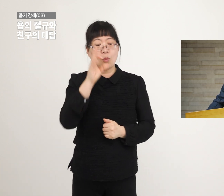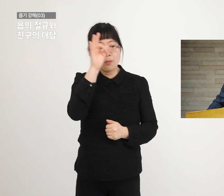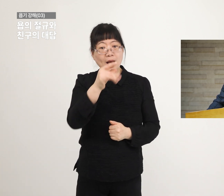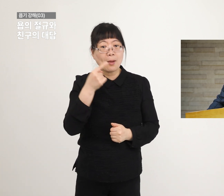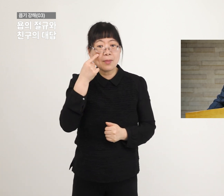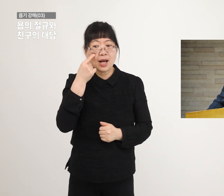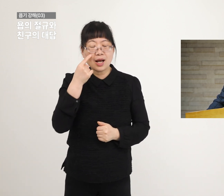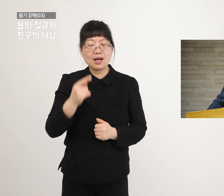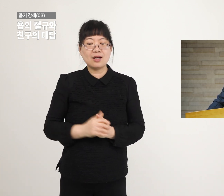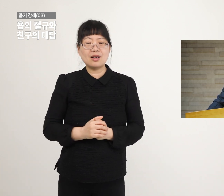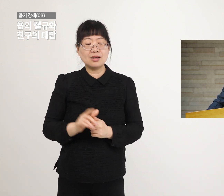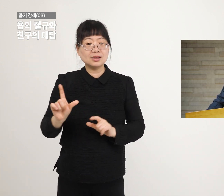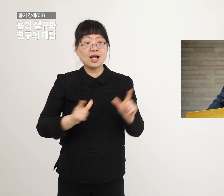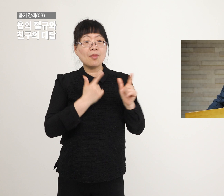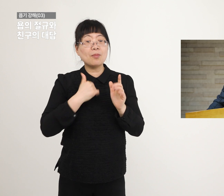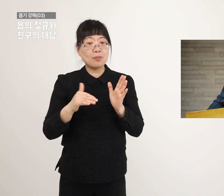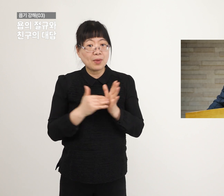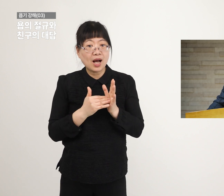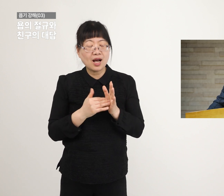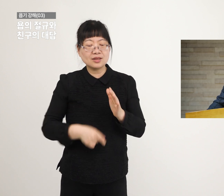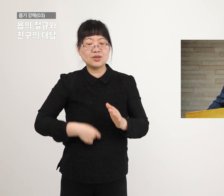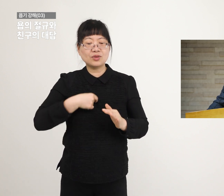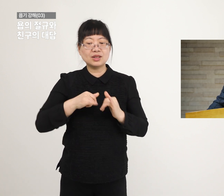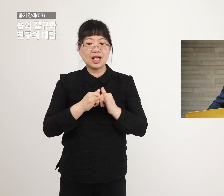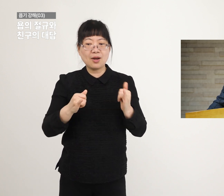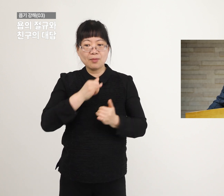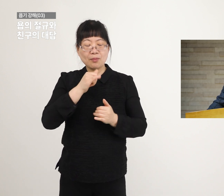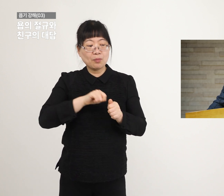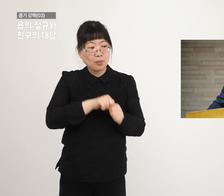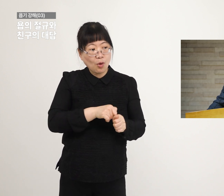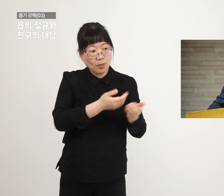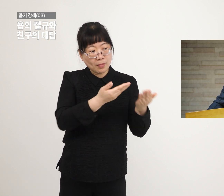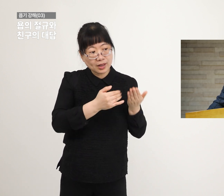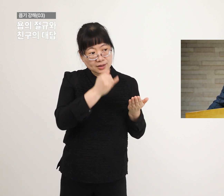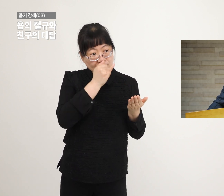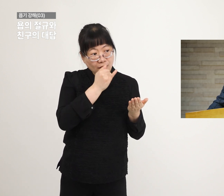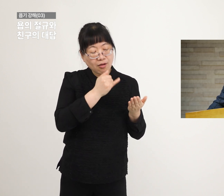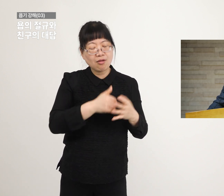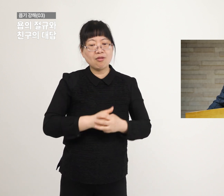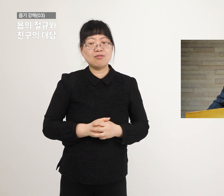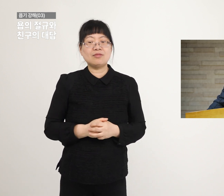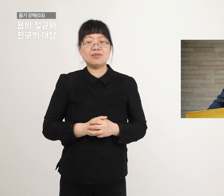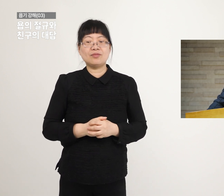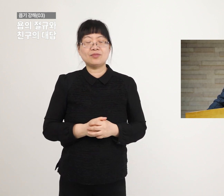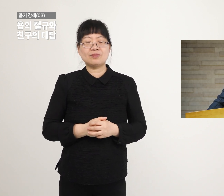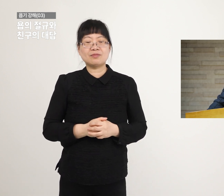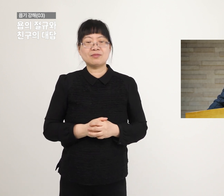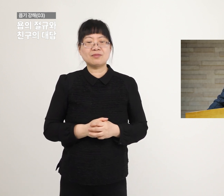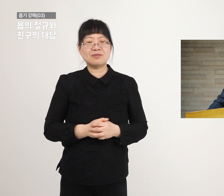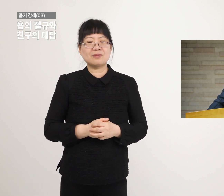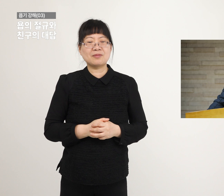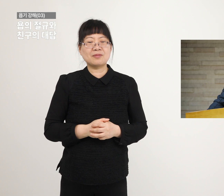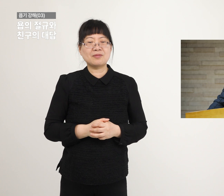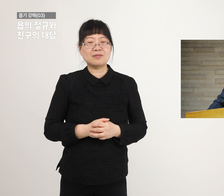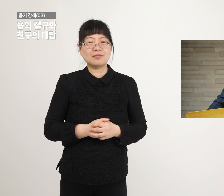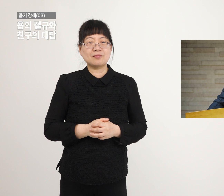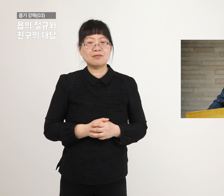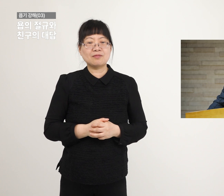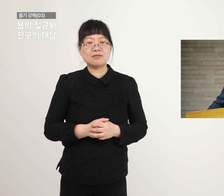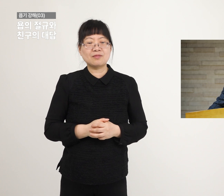봐, 살아봤지만 정직한 사람이 벌 받는 거 봤어? 이 철딱선이 없는 소리를 하는